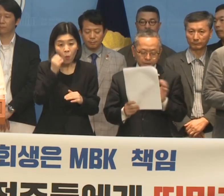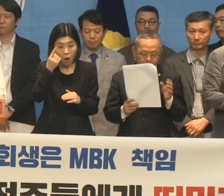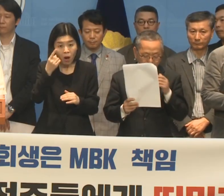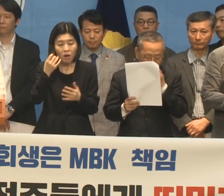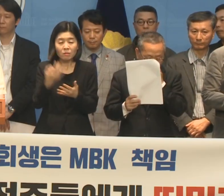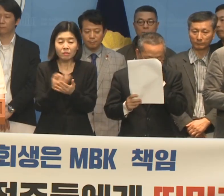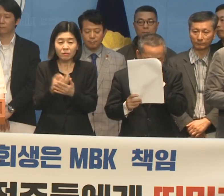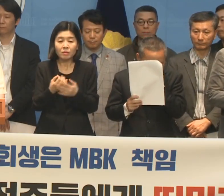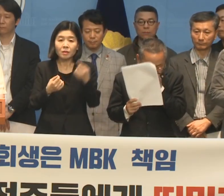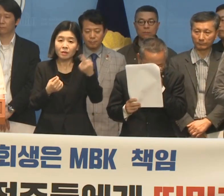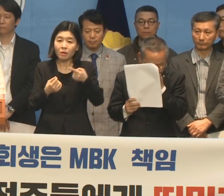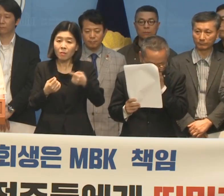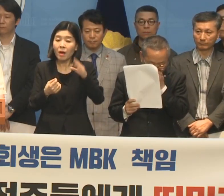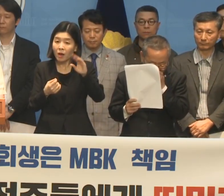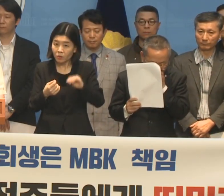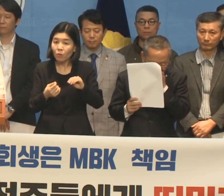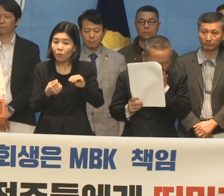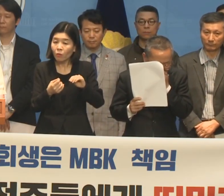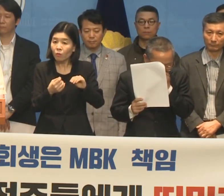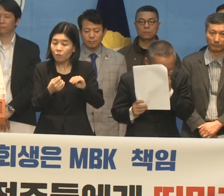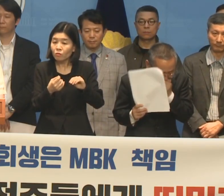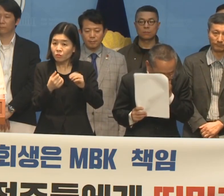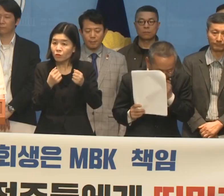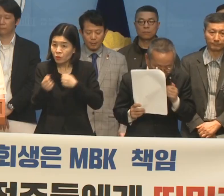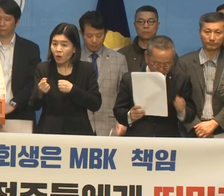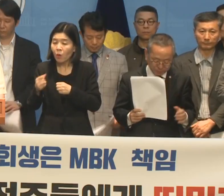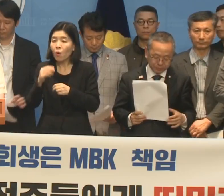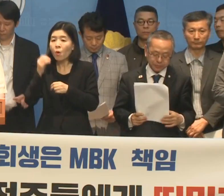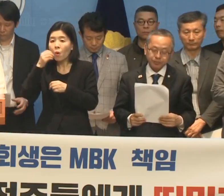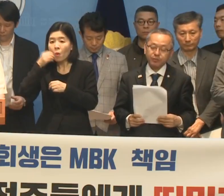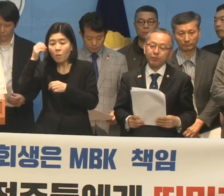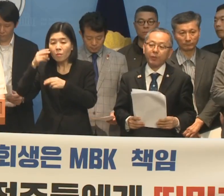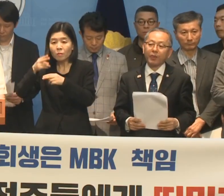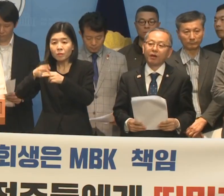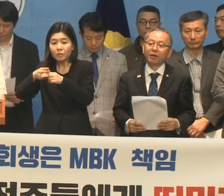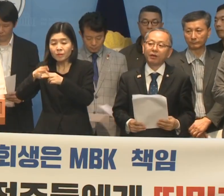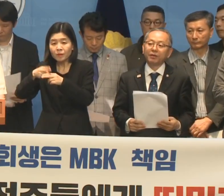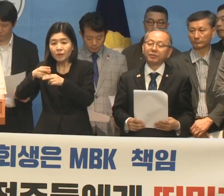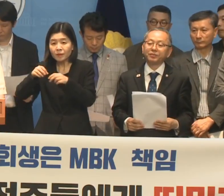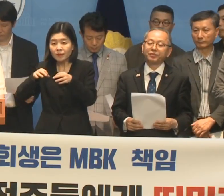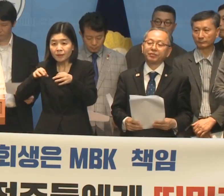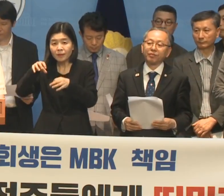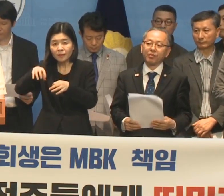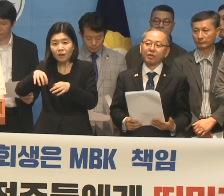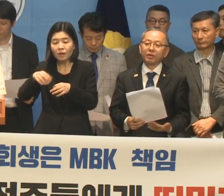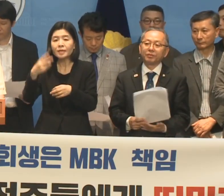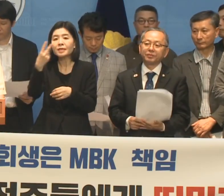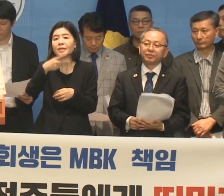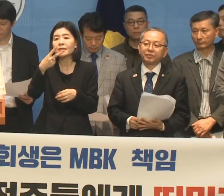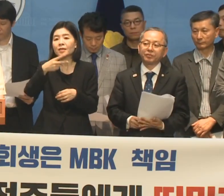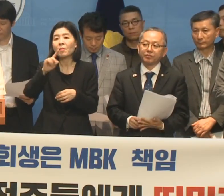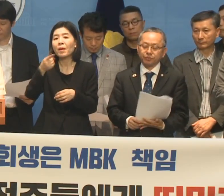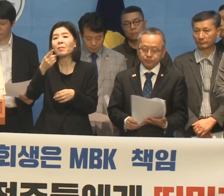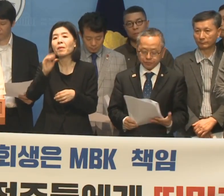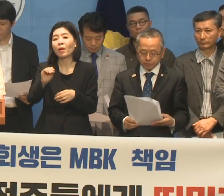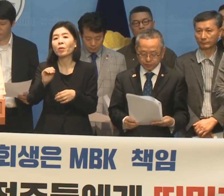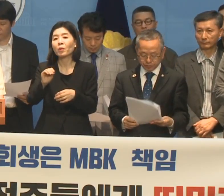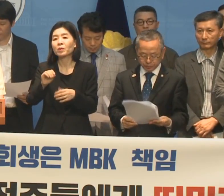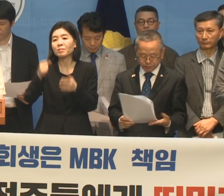수준임에도 불구하고 홈플러스 사측이 계약 당시 기준 매출 2,100만 원으로 일방적으로 책정하여 그